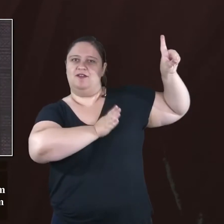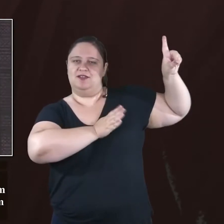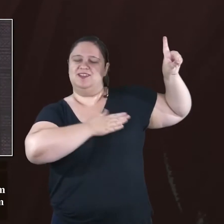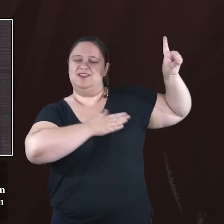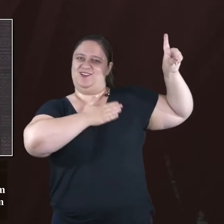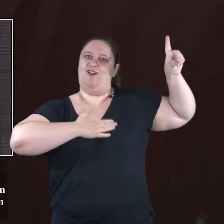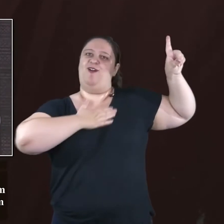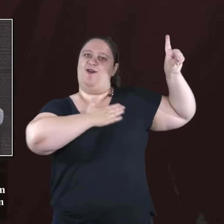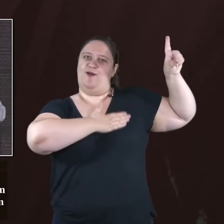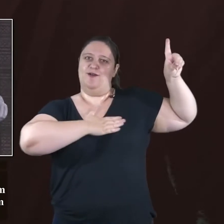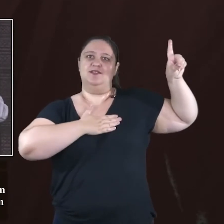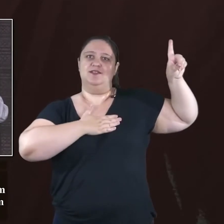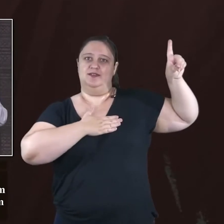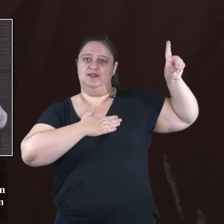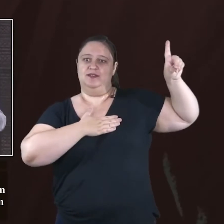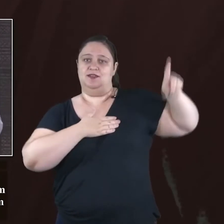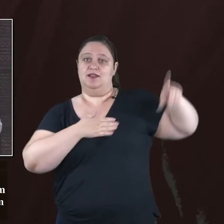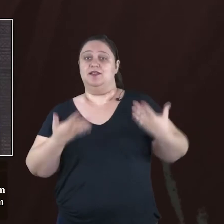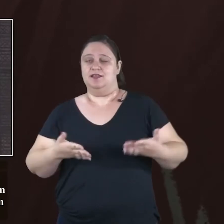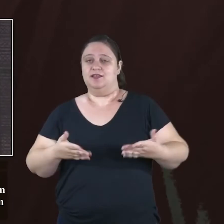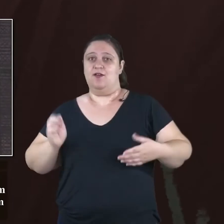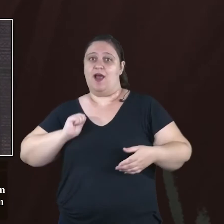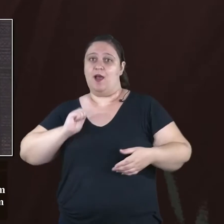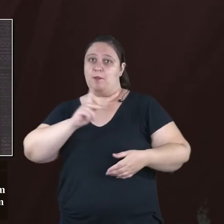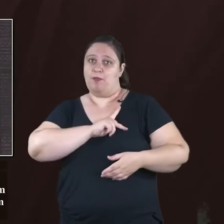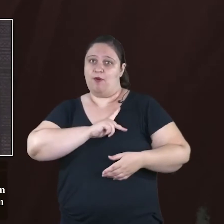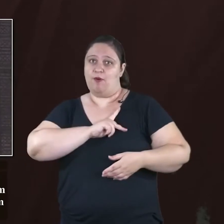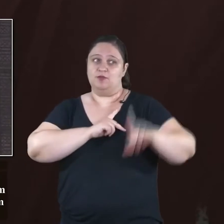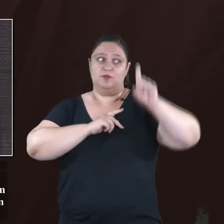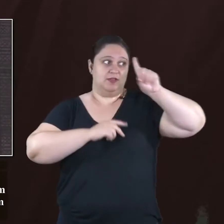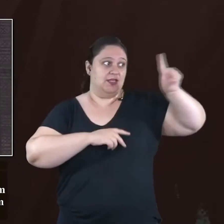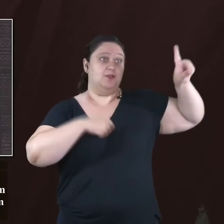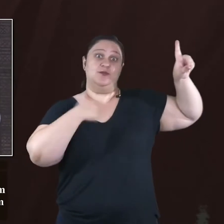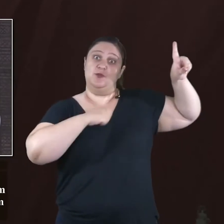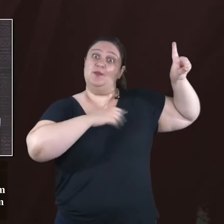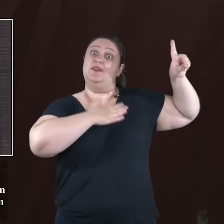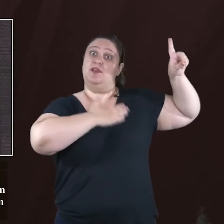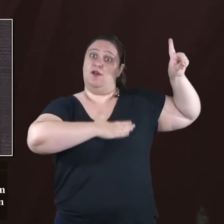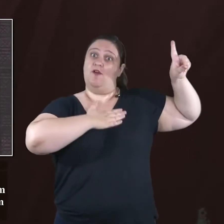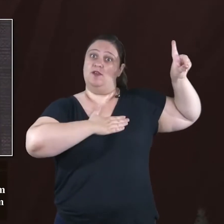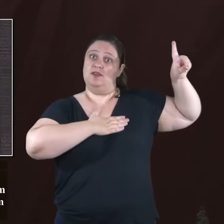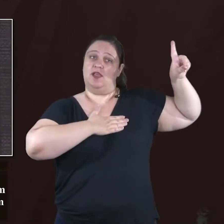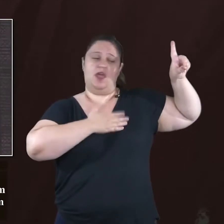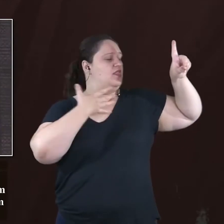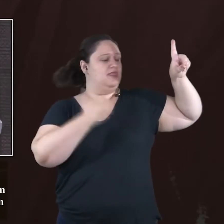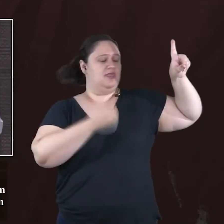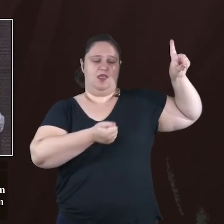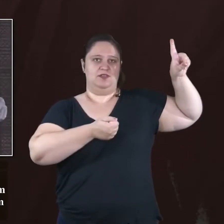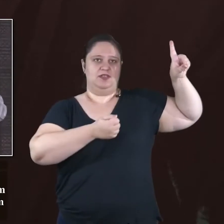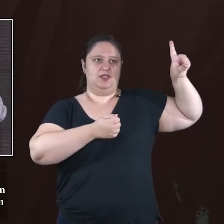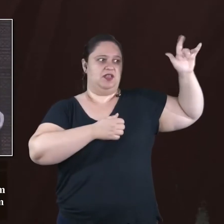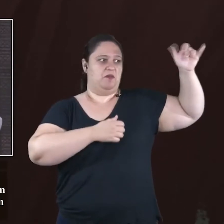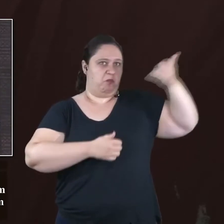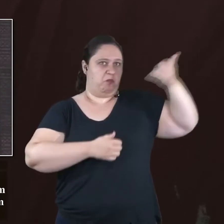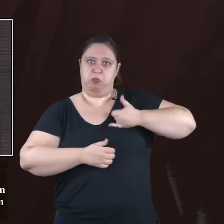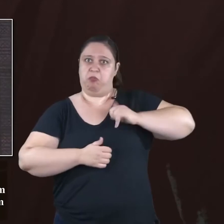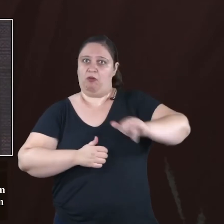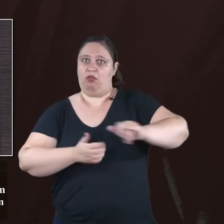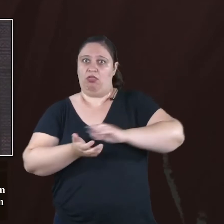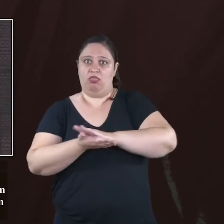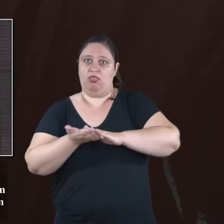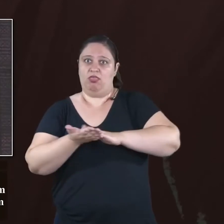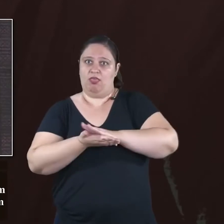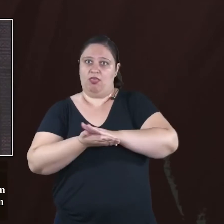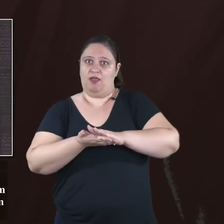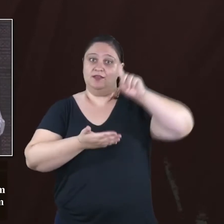Deus, se ele não for aprovado por Deus, Deus não falaria por meio dele. Se ele é aprovado por